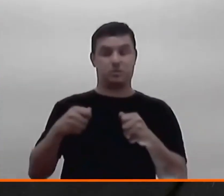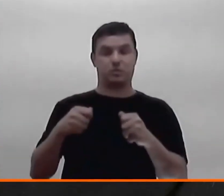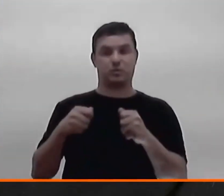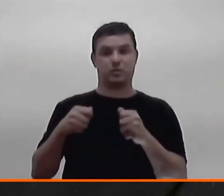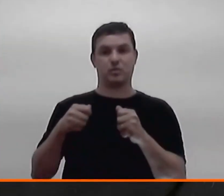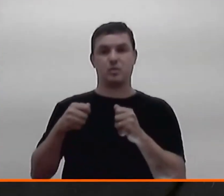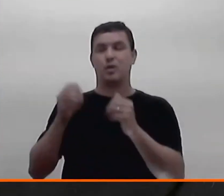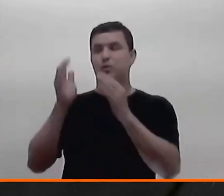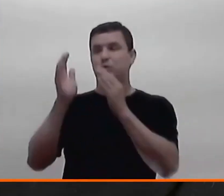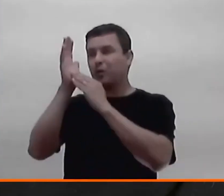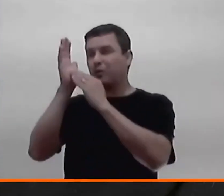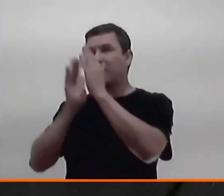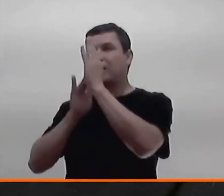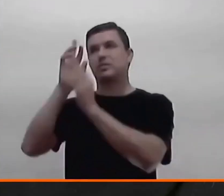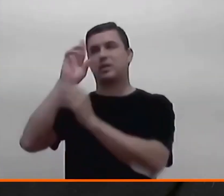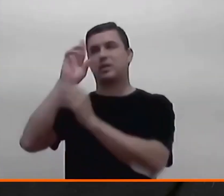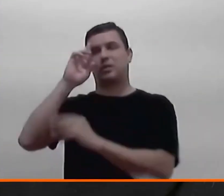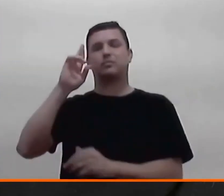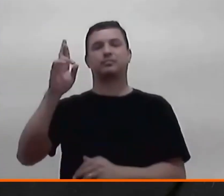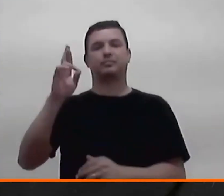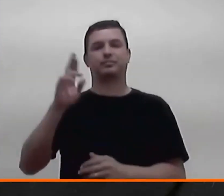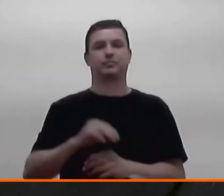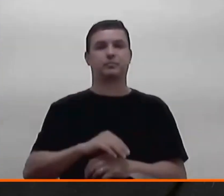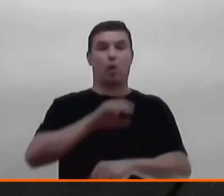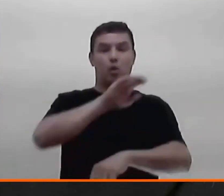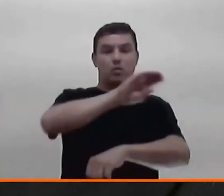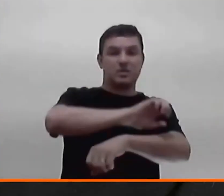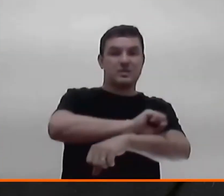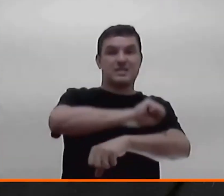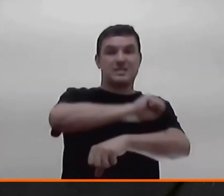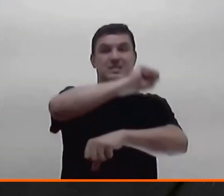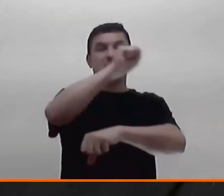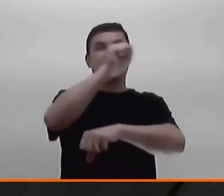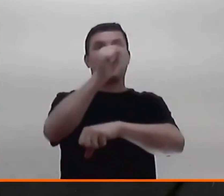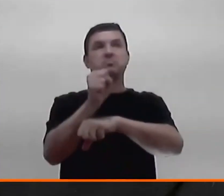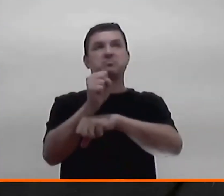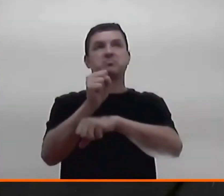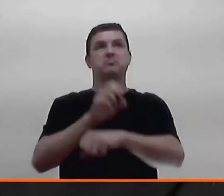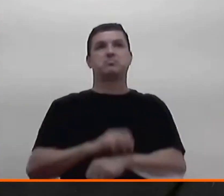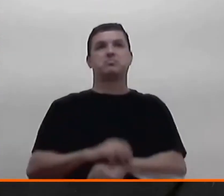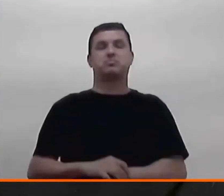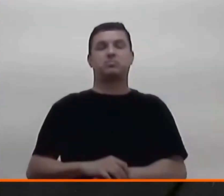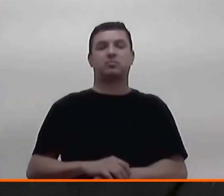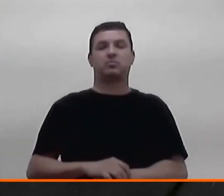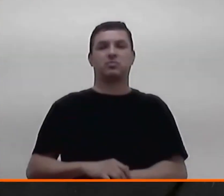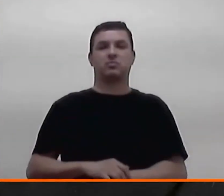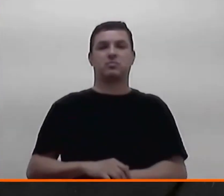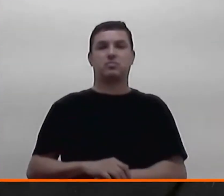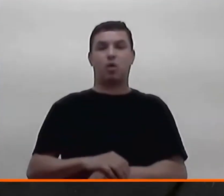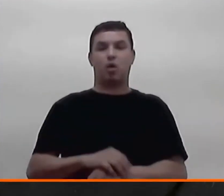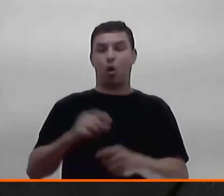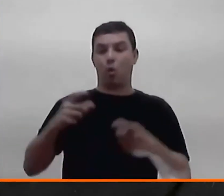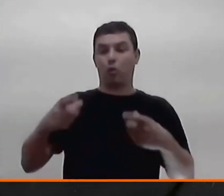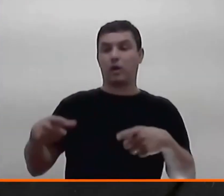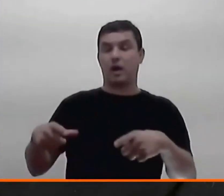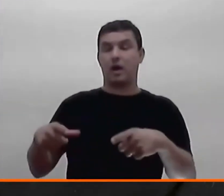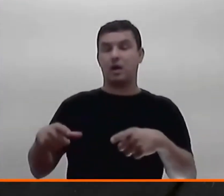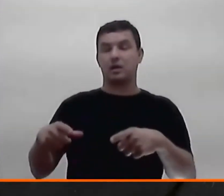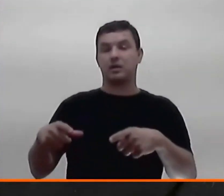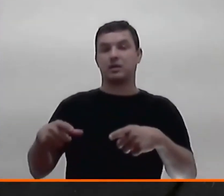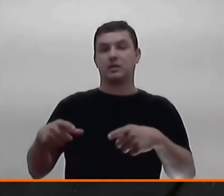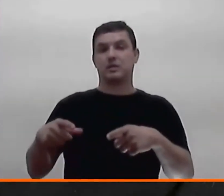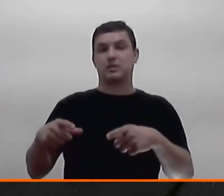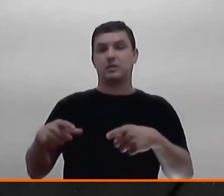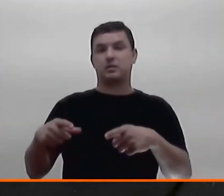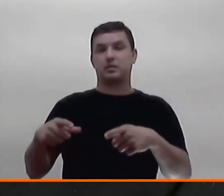santo monte Sião. Esse monte Sião é o lugar da morada